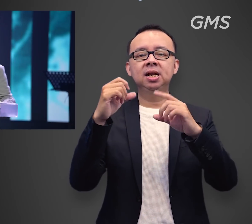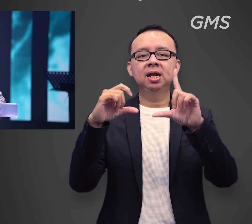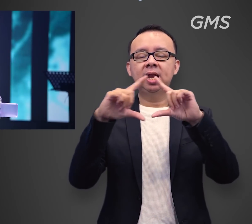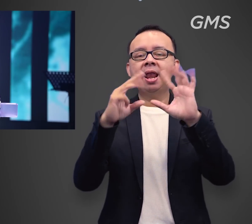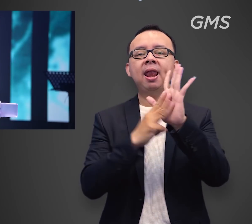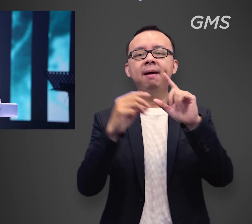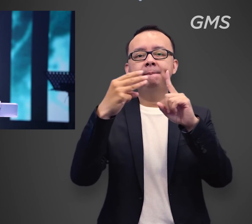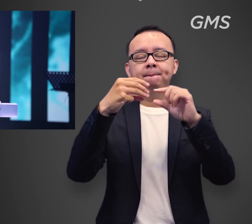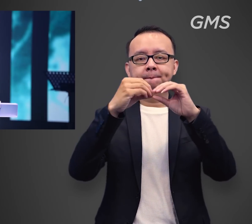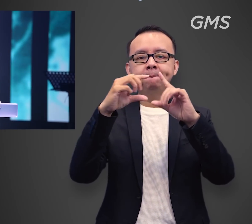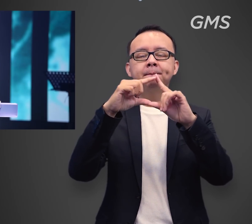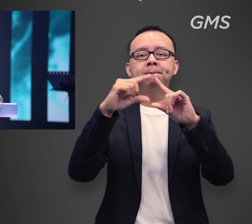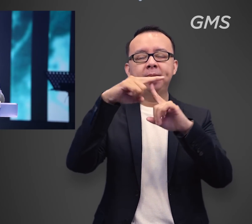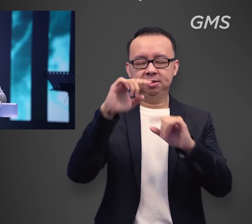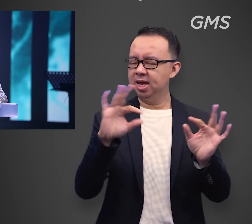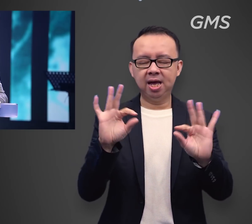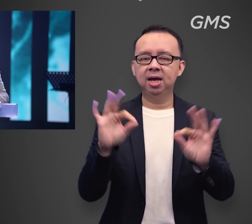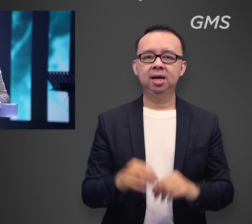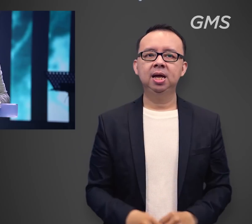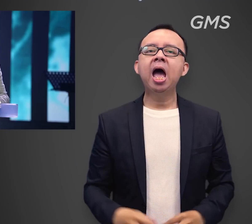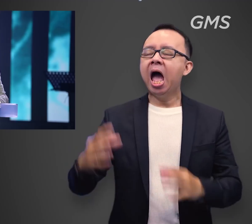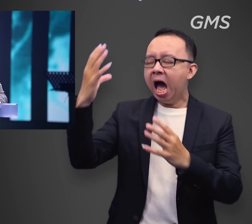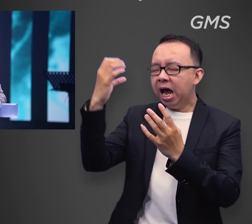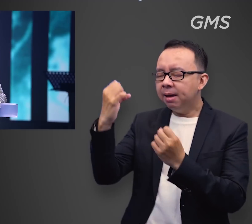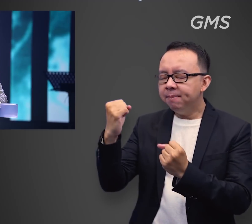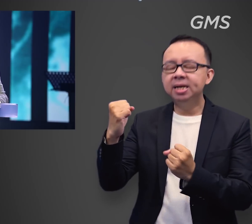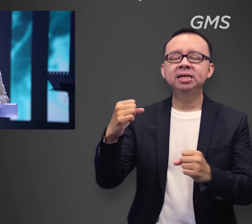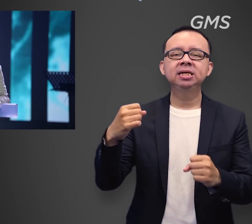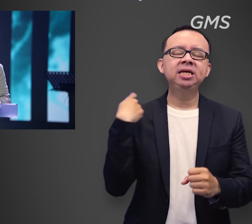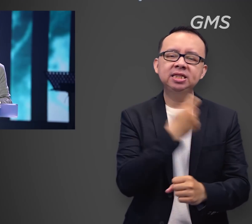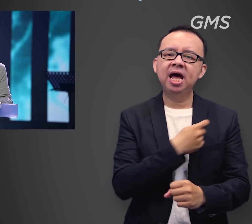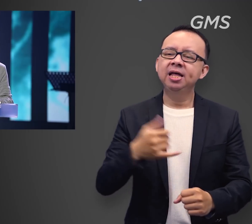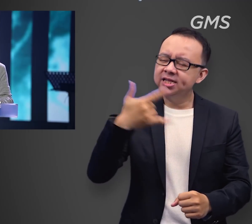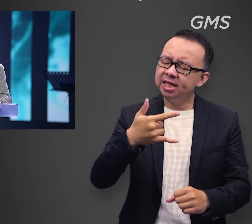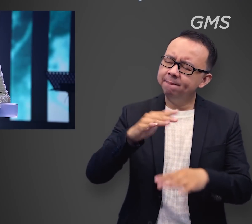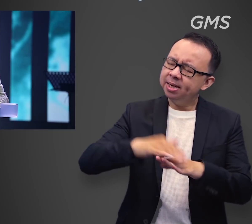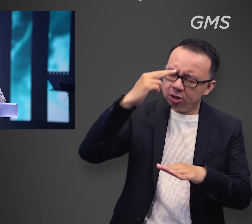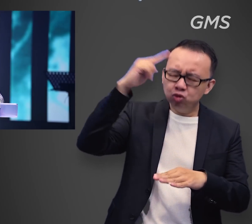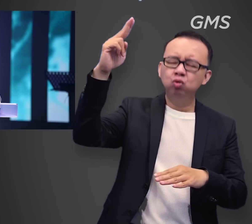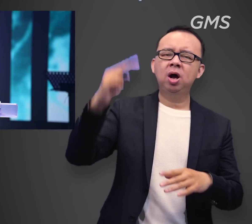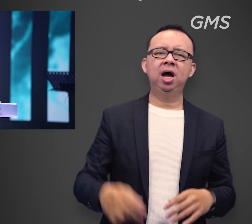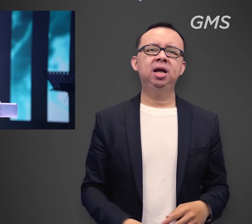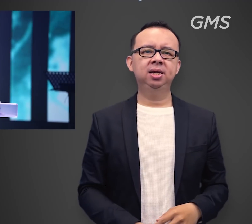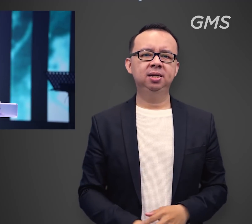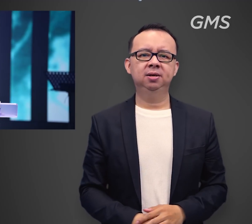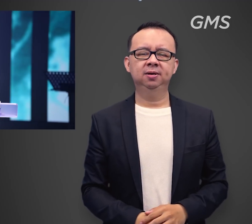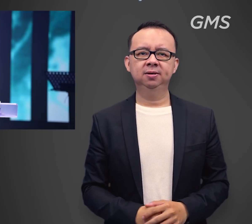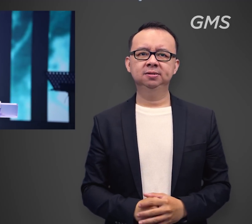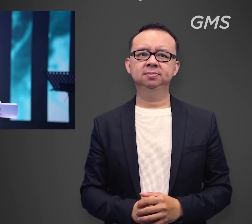kepada yang lain. Harapanmu tetap kepada Tuhan, dan lihatlah perbuatan tangan Allah yang ajaib dalam kehidupan